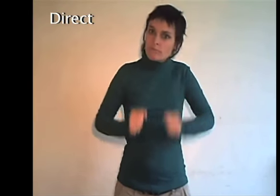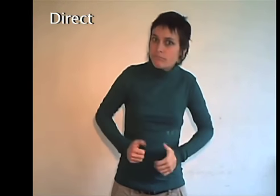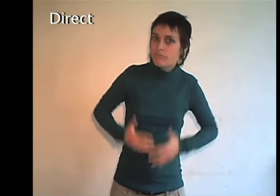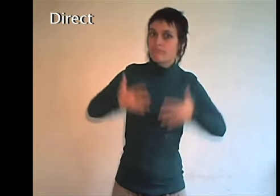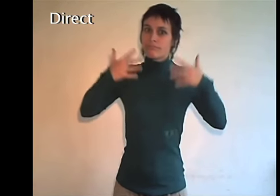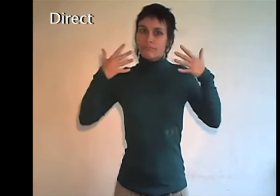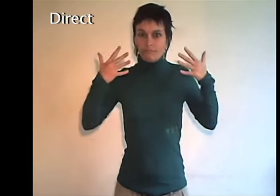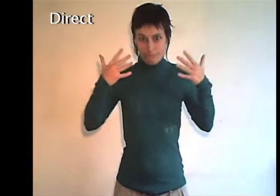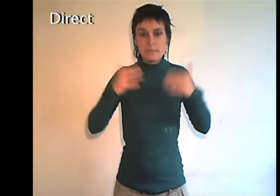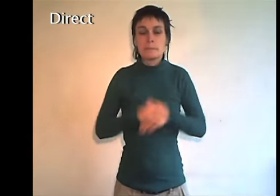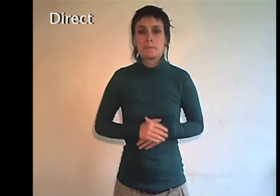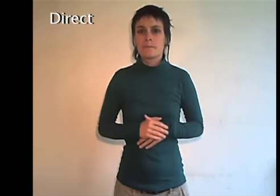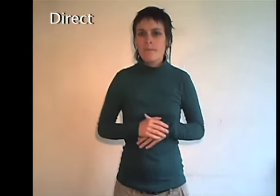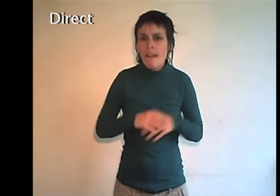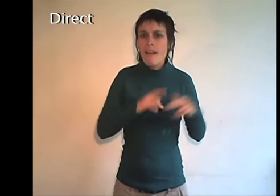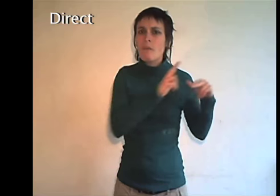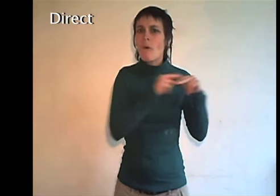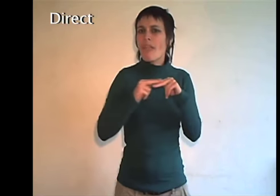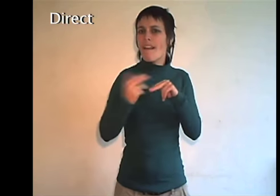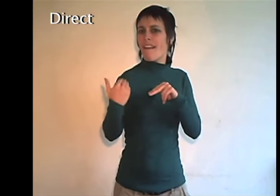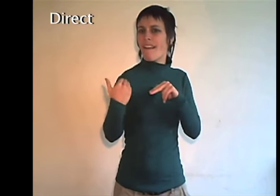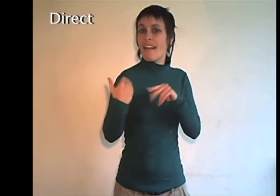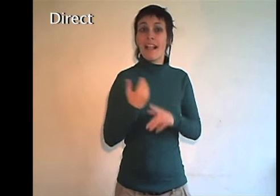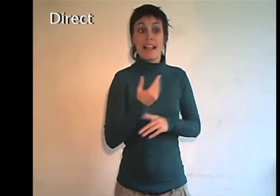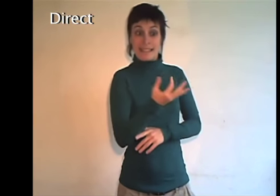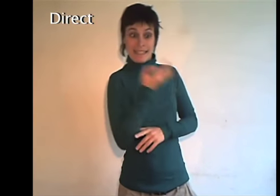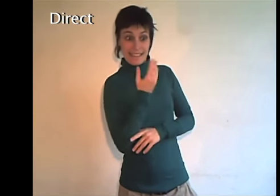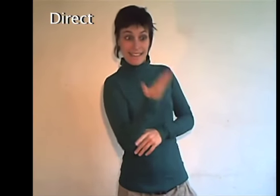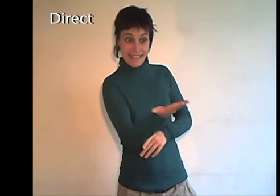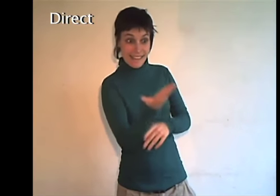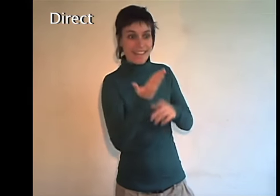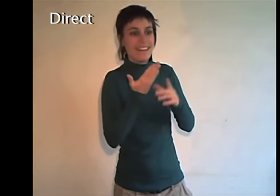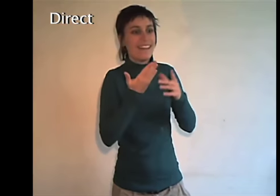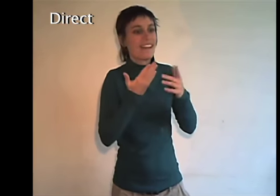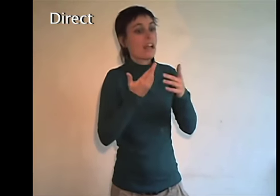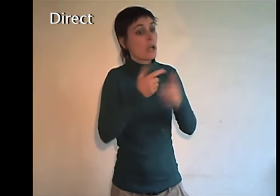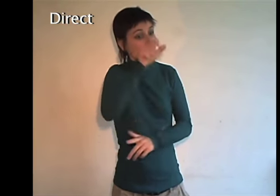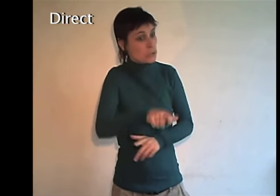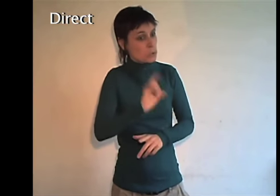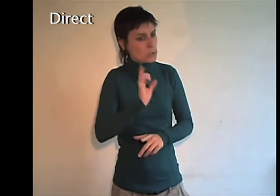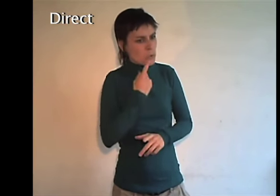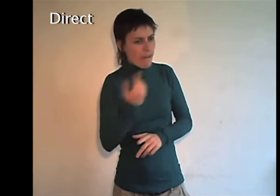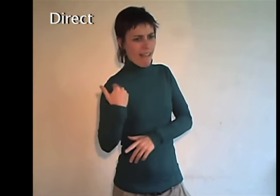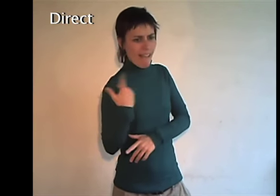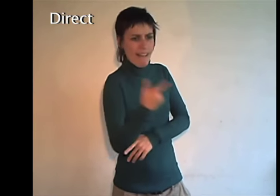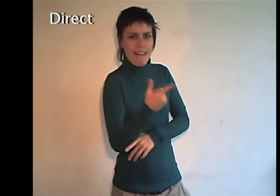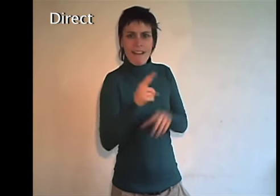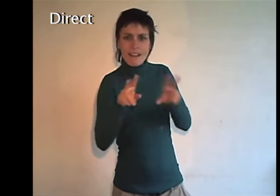d'exprimer vos capacités, de vous réaliser. Et pendant le petit montage, là, vous réagissiez en nous disant, par